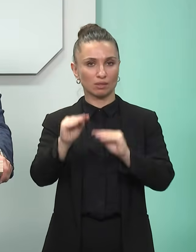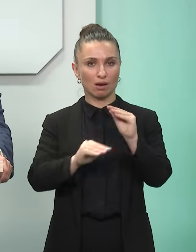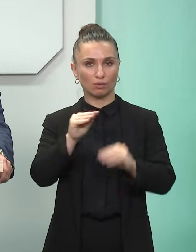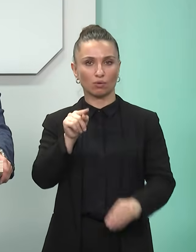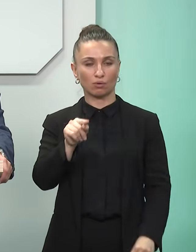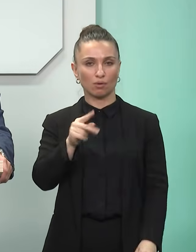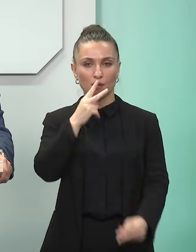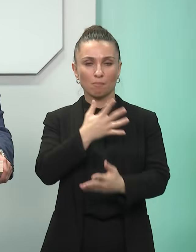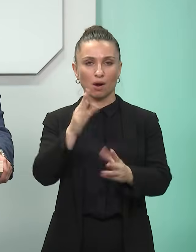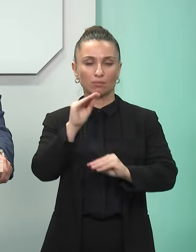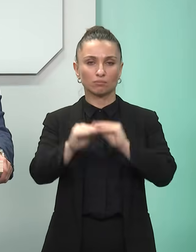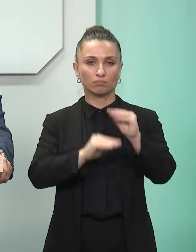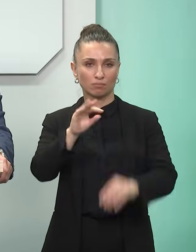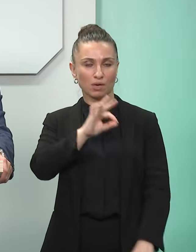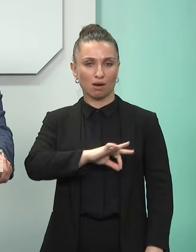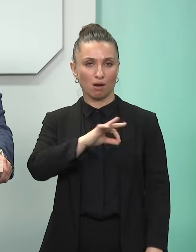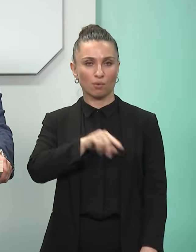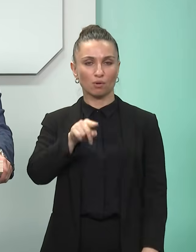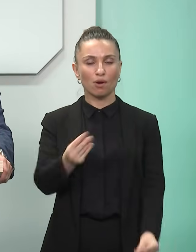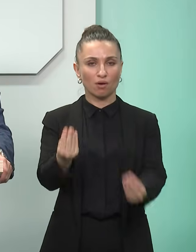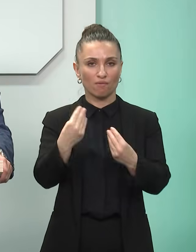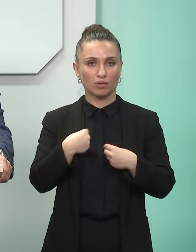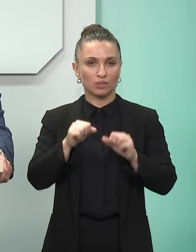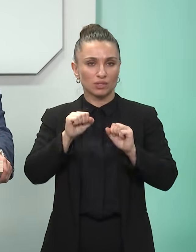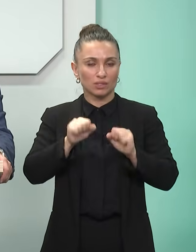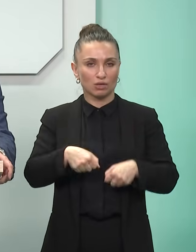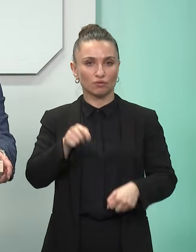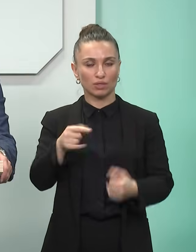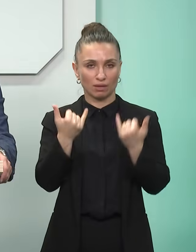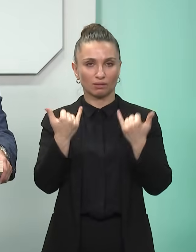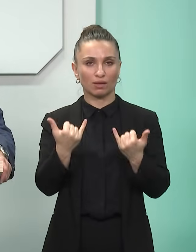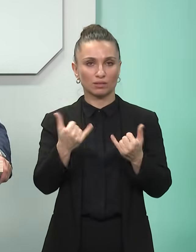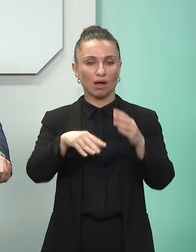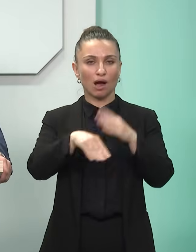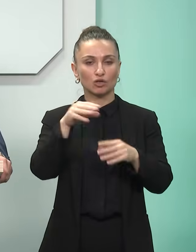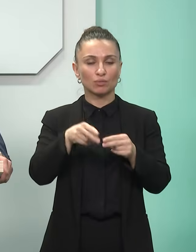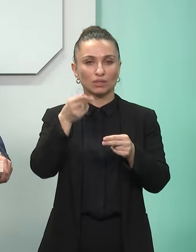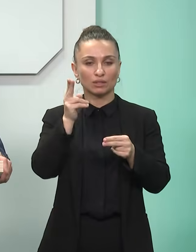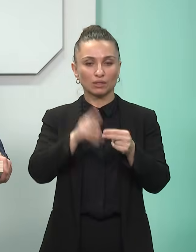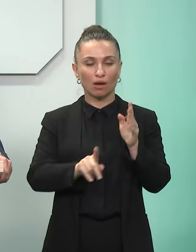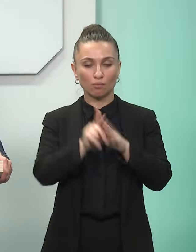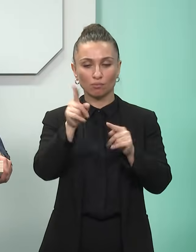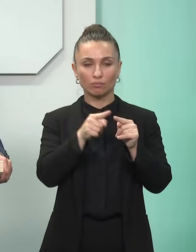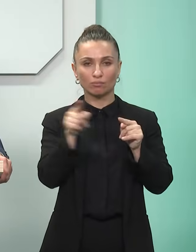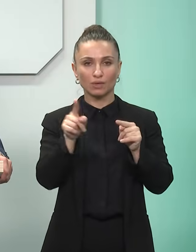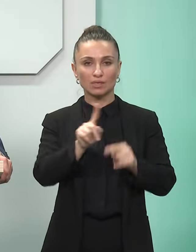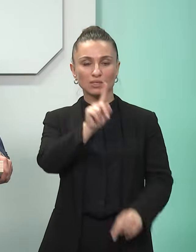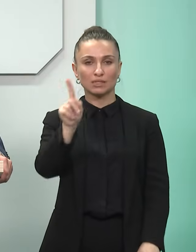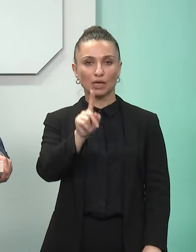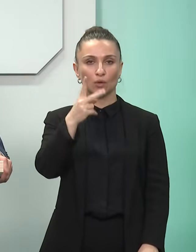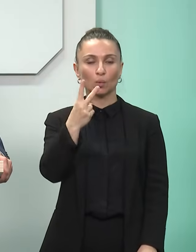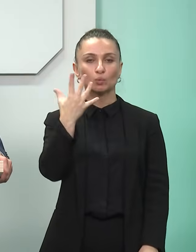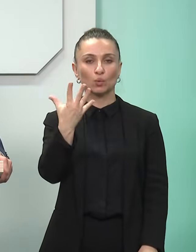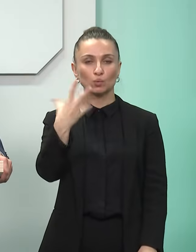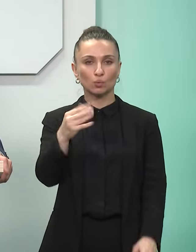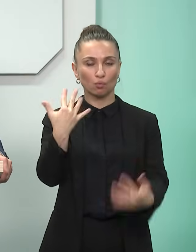ტექნოლოგიების ფართო მასშტაბით გამოყენება გვაძლევს საშუალებას დღეს კენჭისყრის დასრულებიდან საათსა და